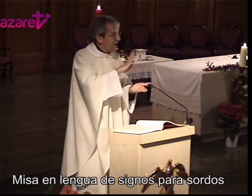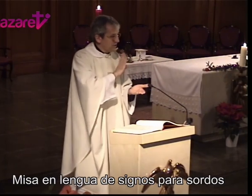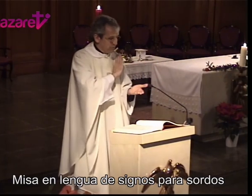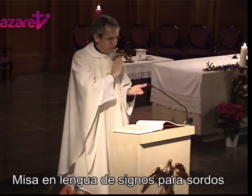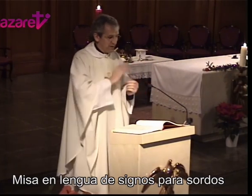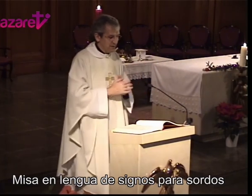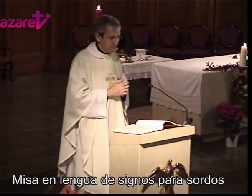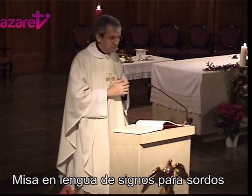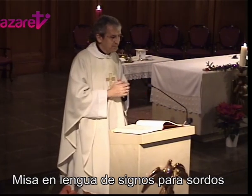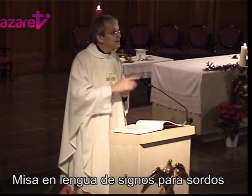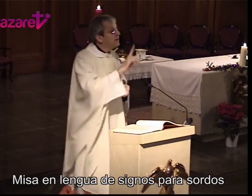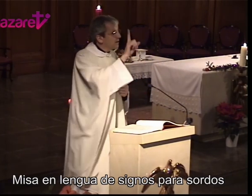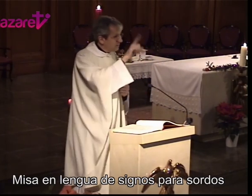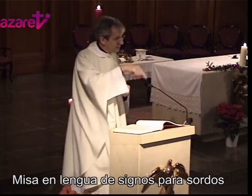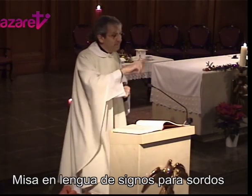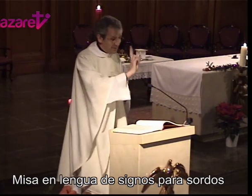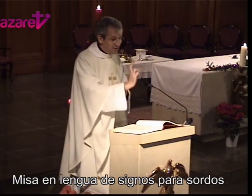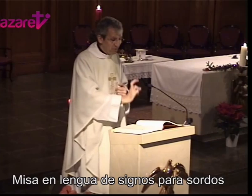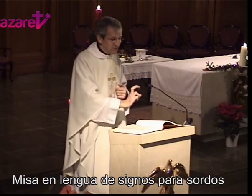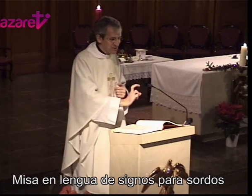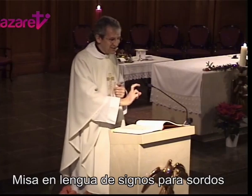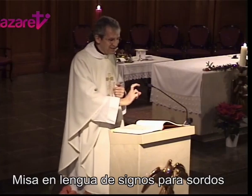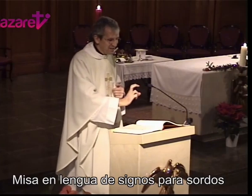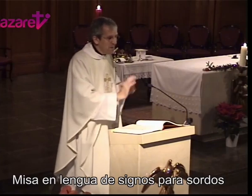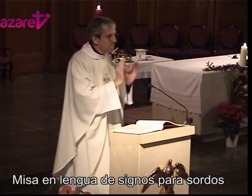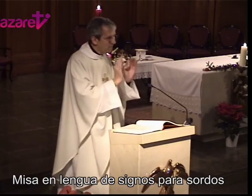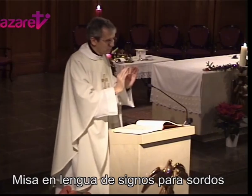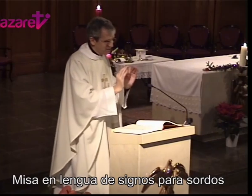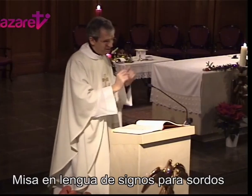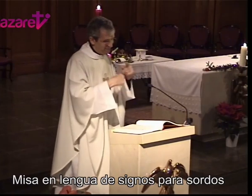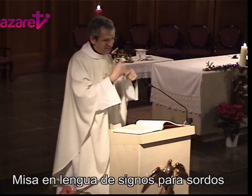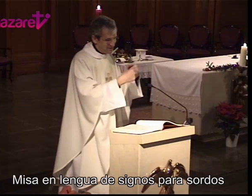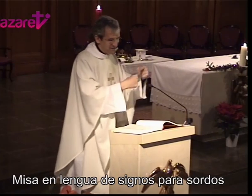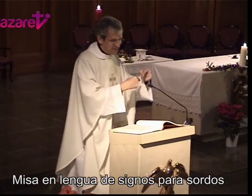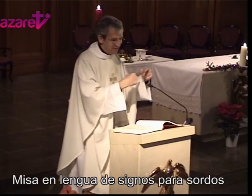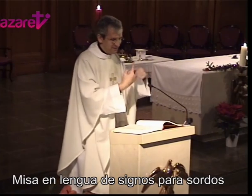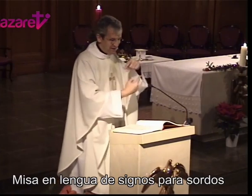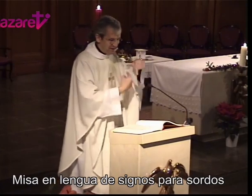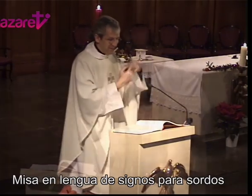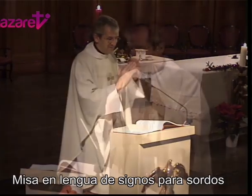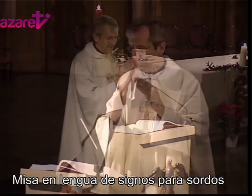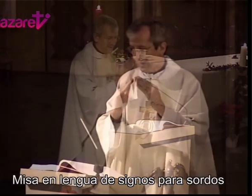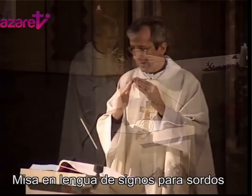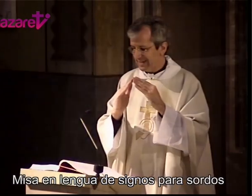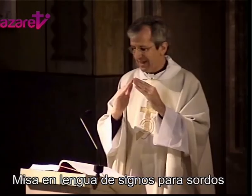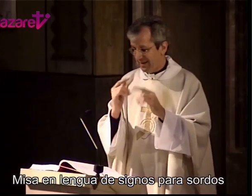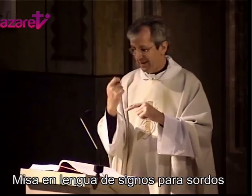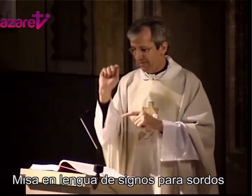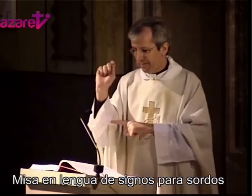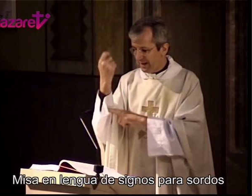su ciudad. También José, por ser descendiente de la casa de la familia de